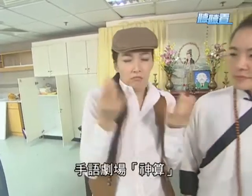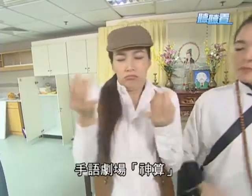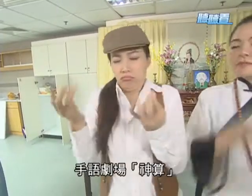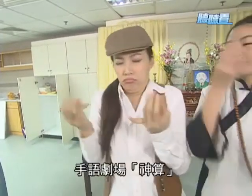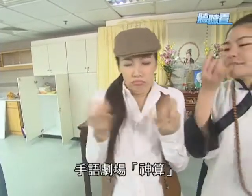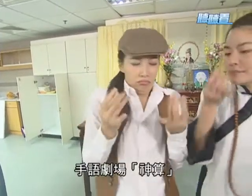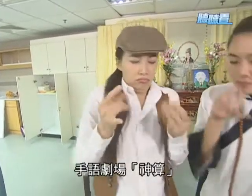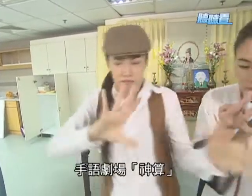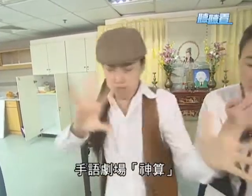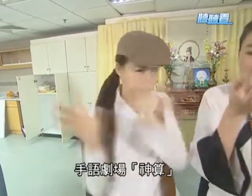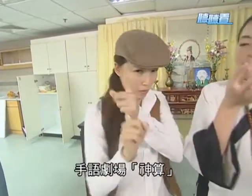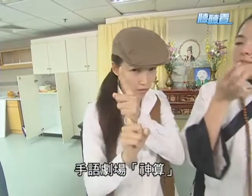场神算，